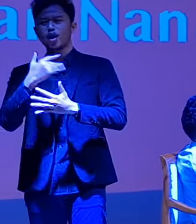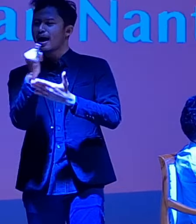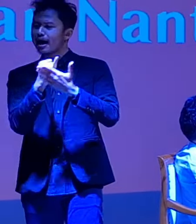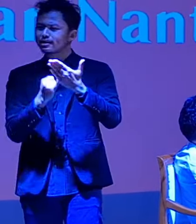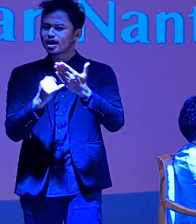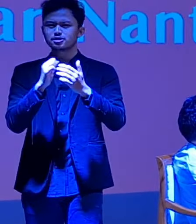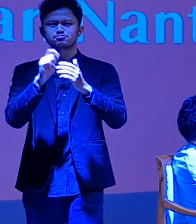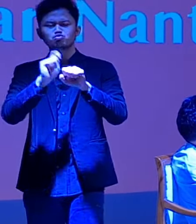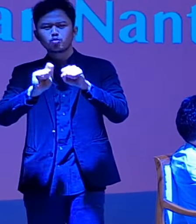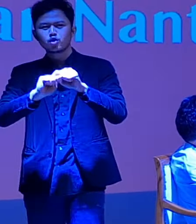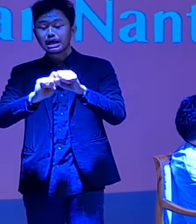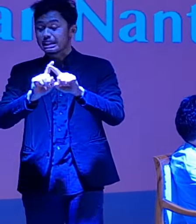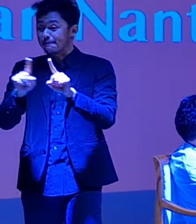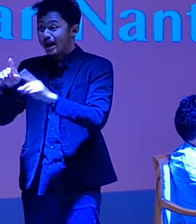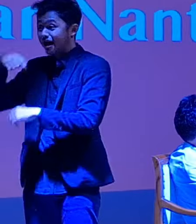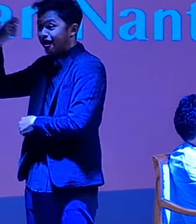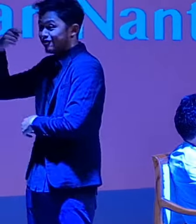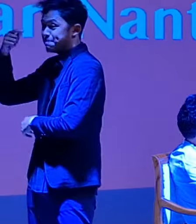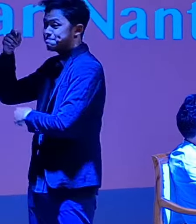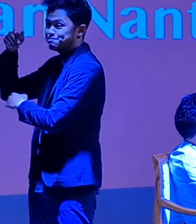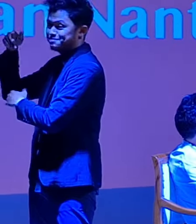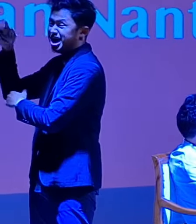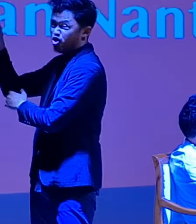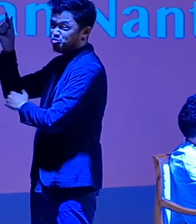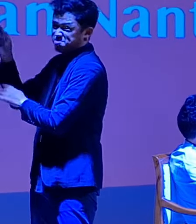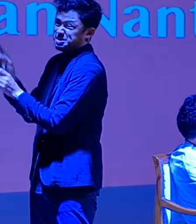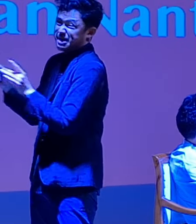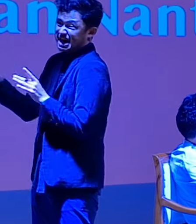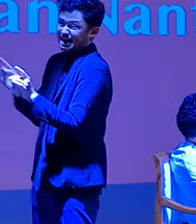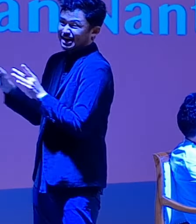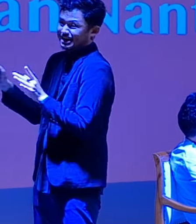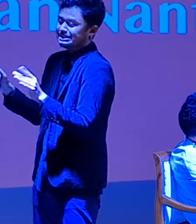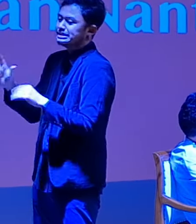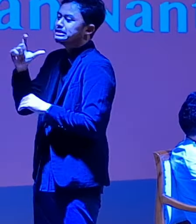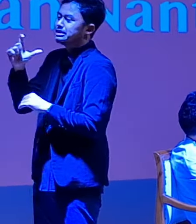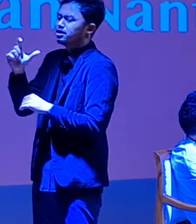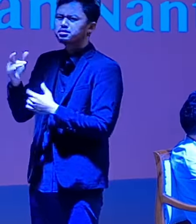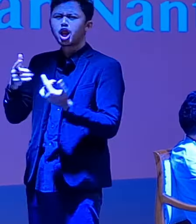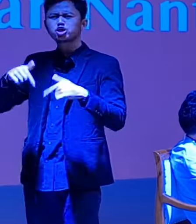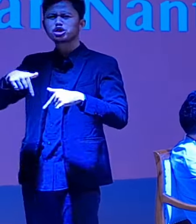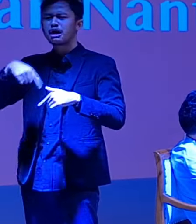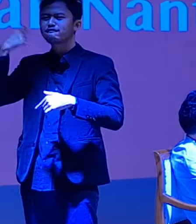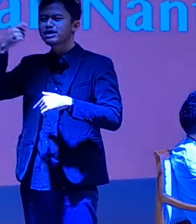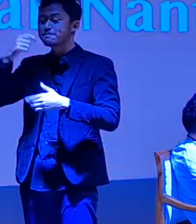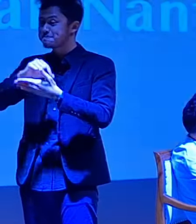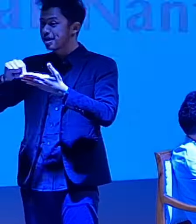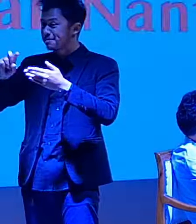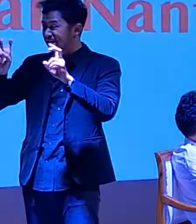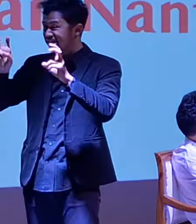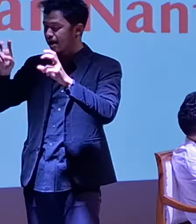karya-karya. Ini beda dengan film yang ada di bioskop. Ini bukan di bioskop umum. Kalau sekarang namanya film indie ya. Film indie mungkin pada waktu itu